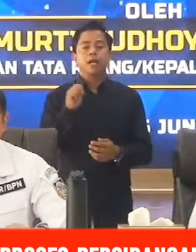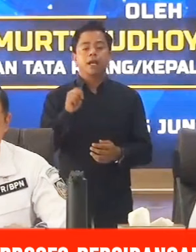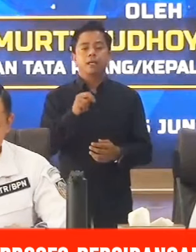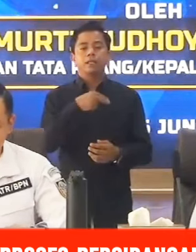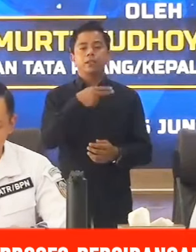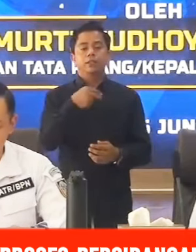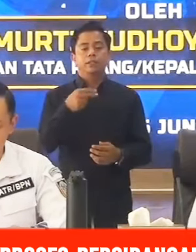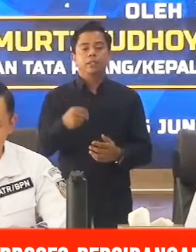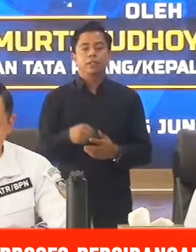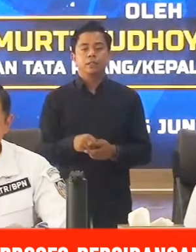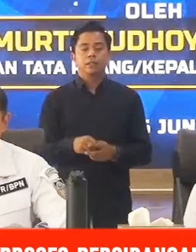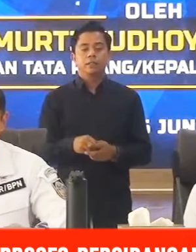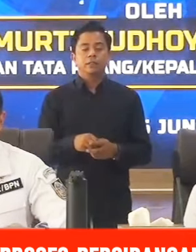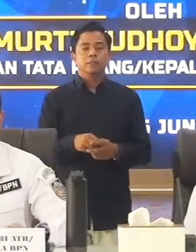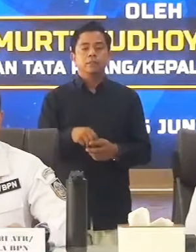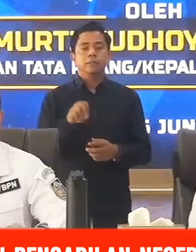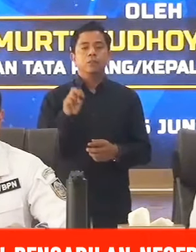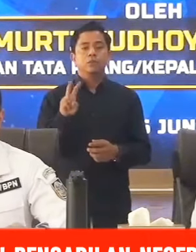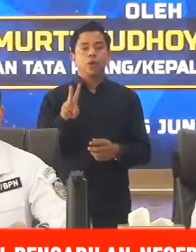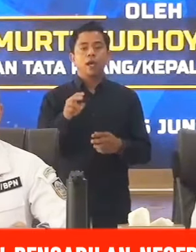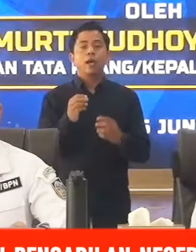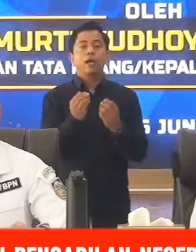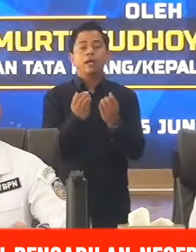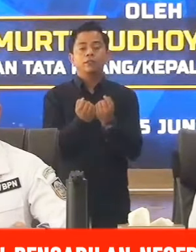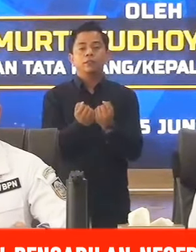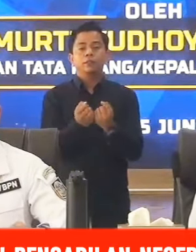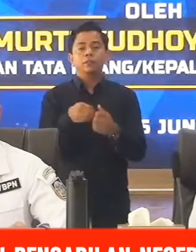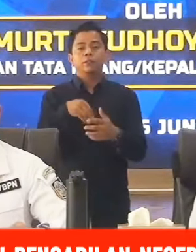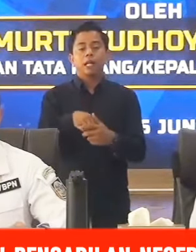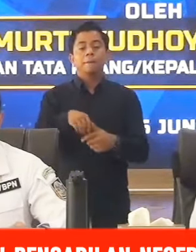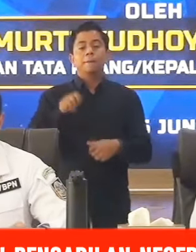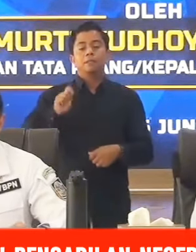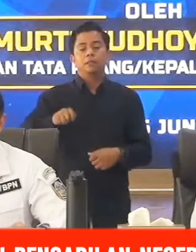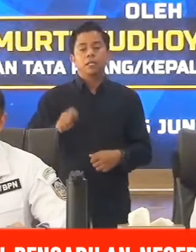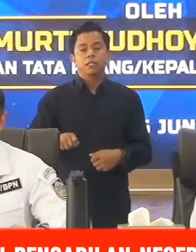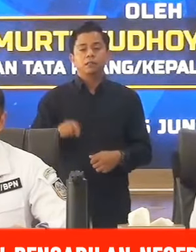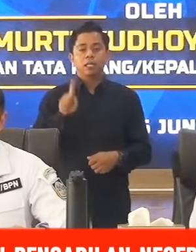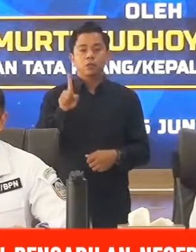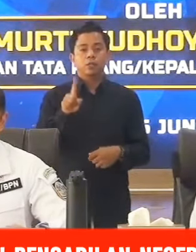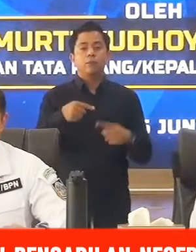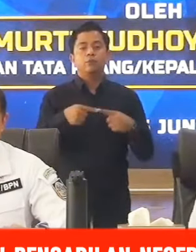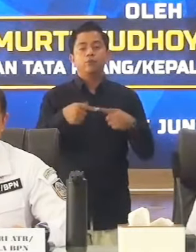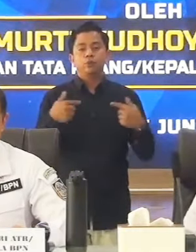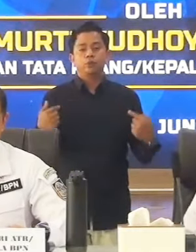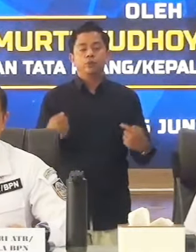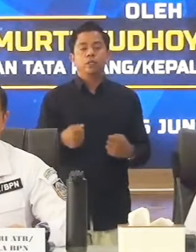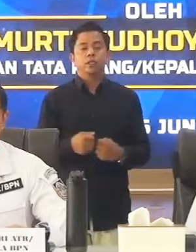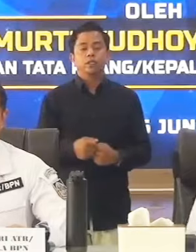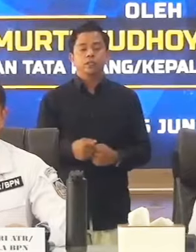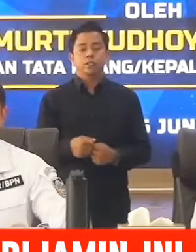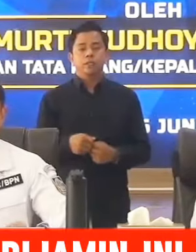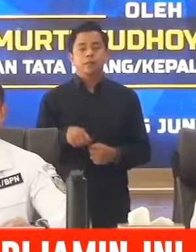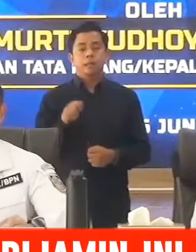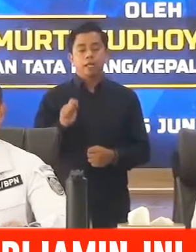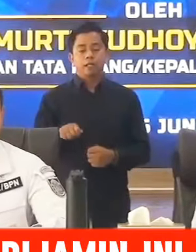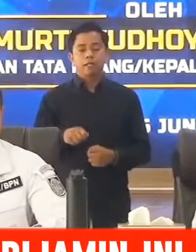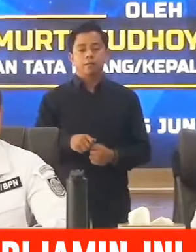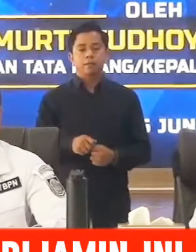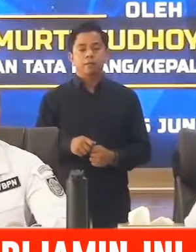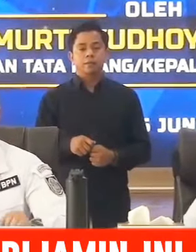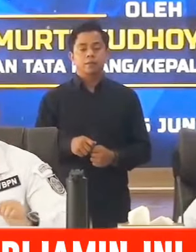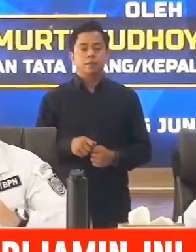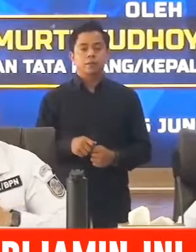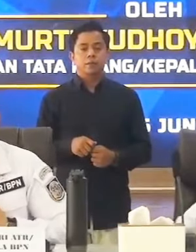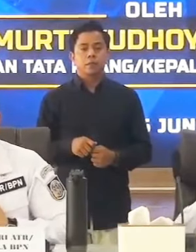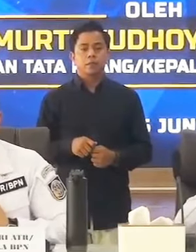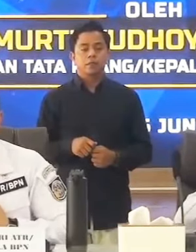sebanyak 2 kasus sedang dalam proses persidangan dan 1 kasus sudah diputus oleh pengadilan negeri. Belajar dari kasus di